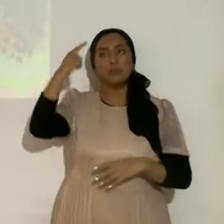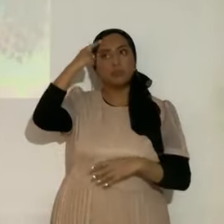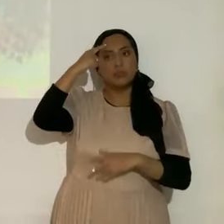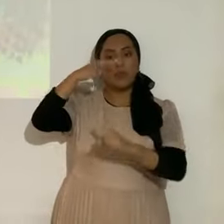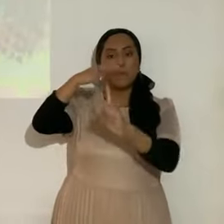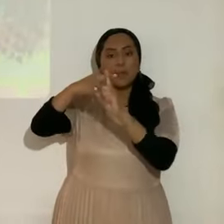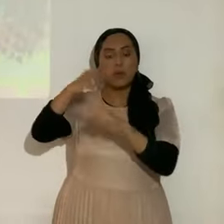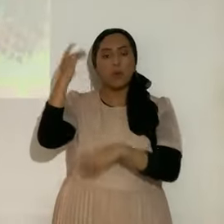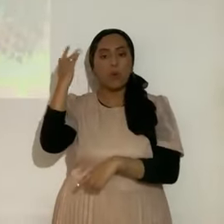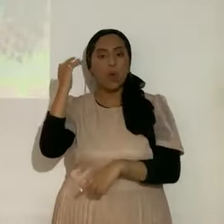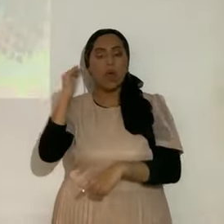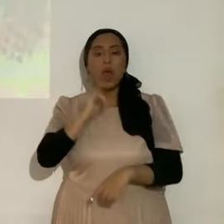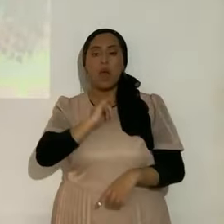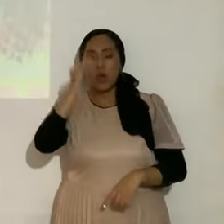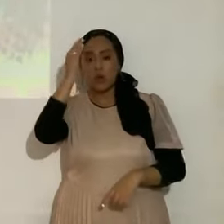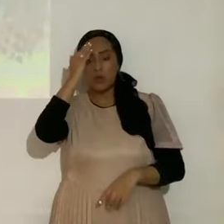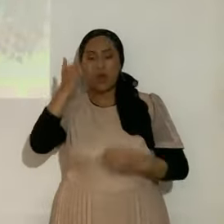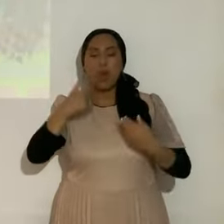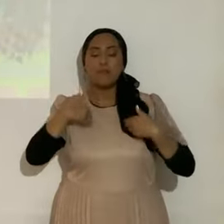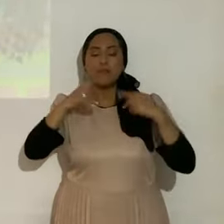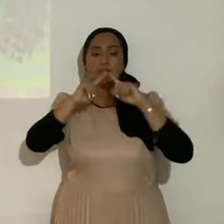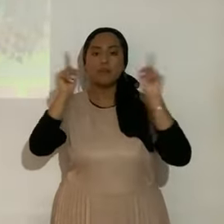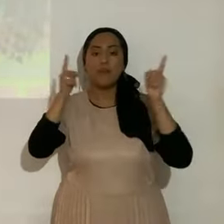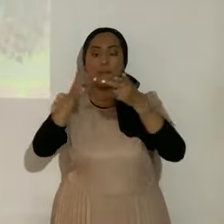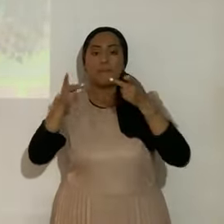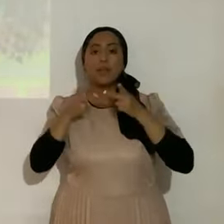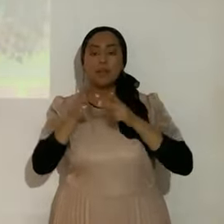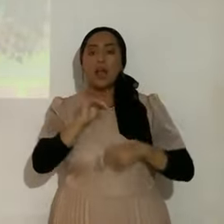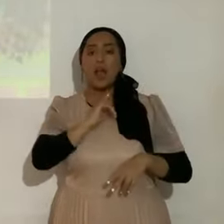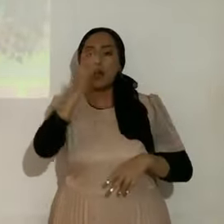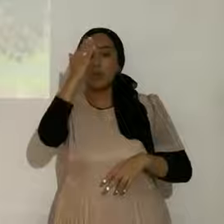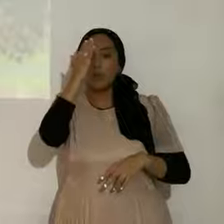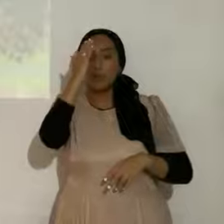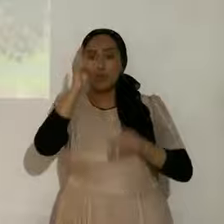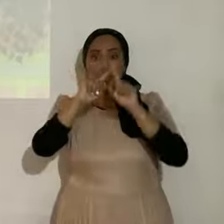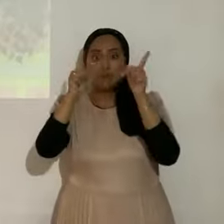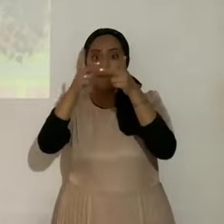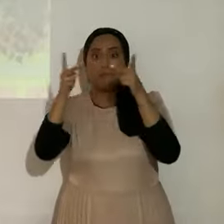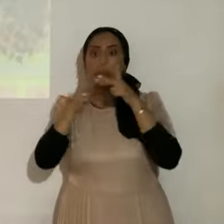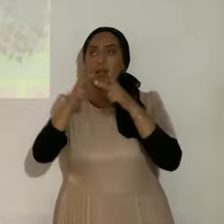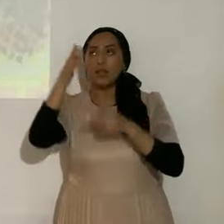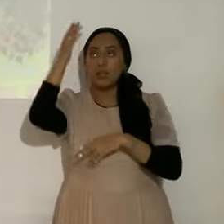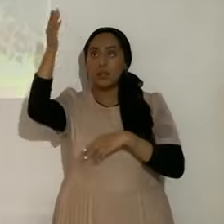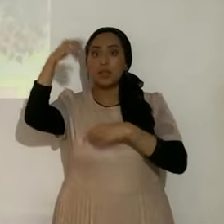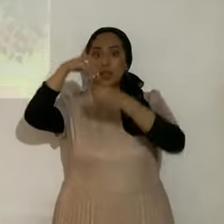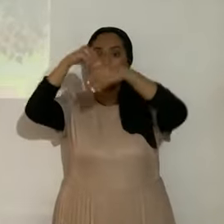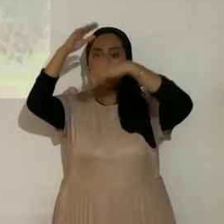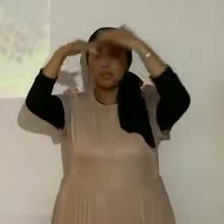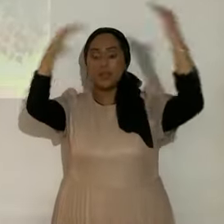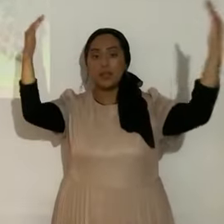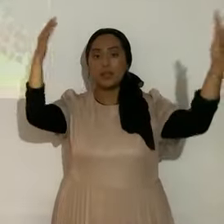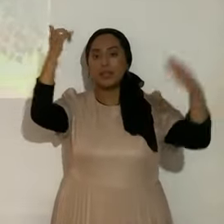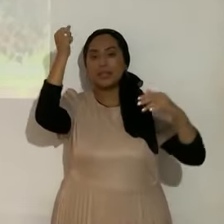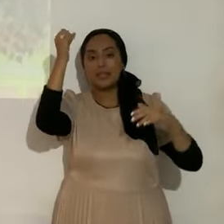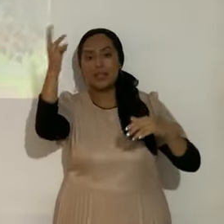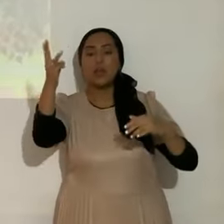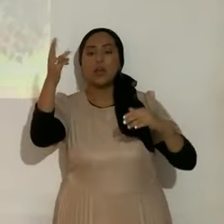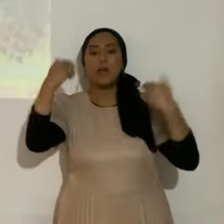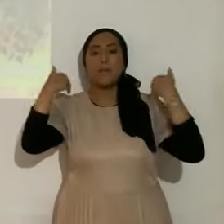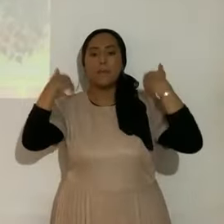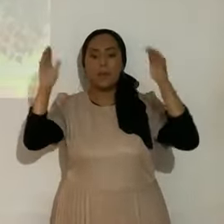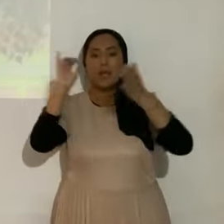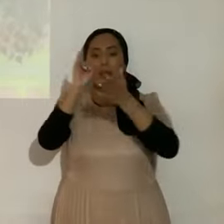qué? Porque yo sé que hay un lugar diferente. Yo sé que en ese lugar diferente está nuestro Adón Yahshua HaMashiach y sus benditos ángeles. Y